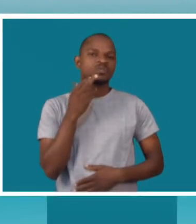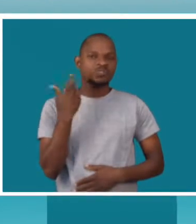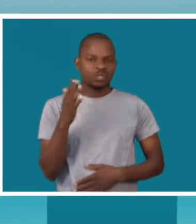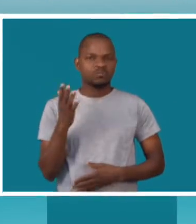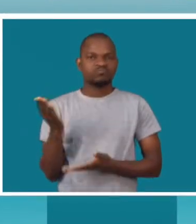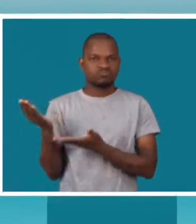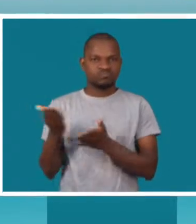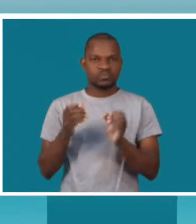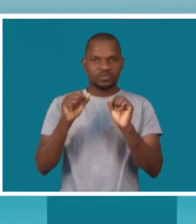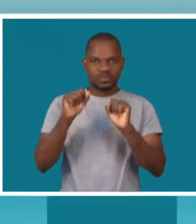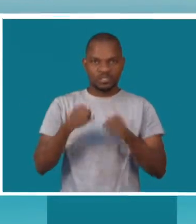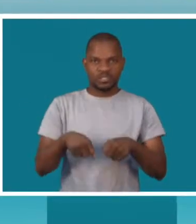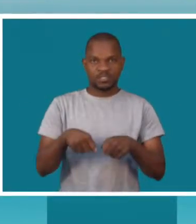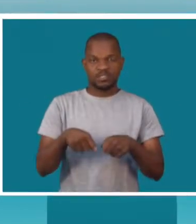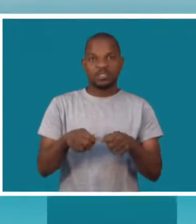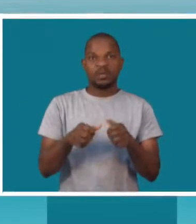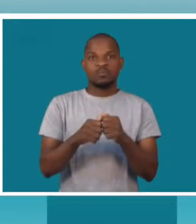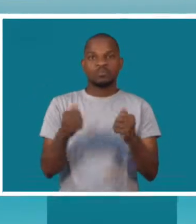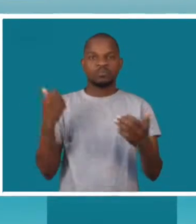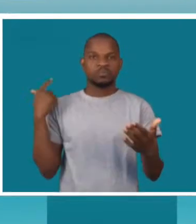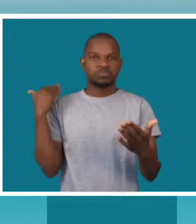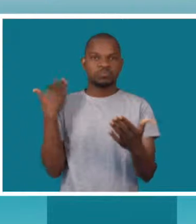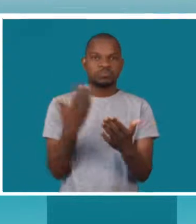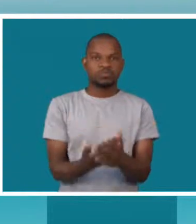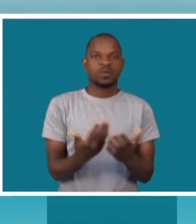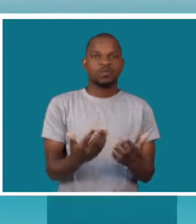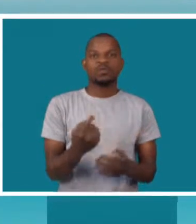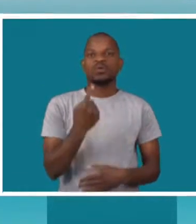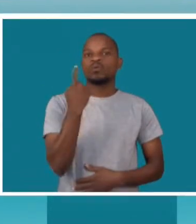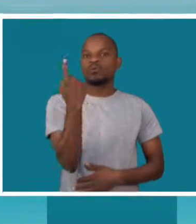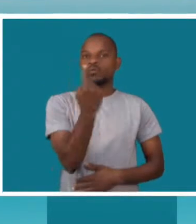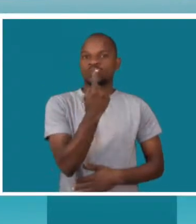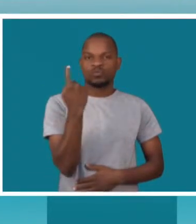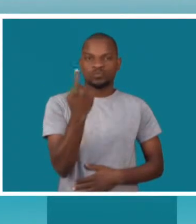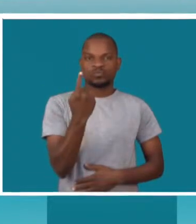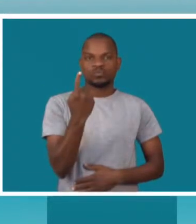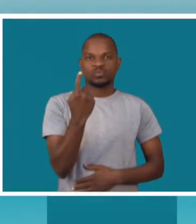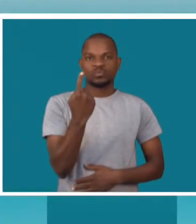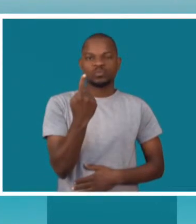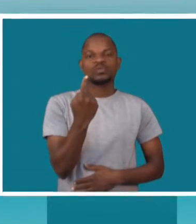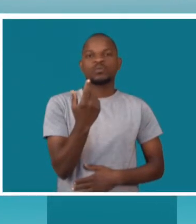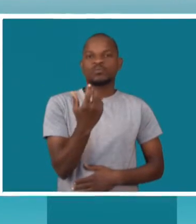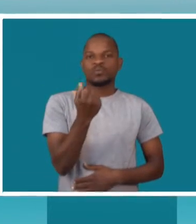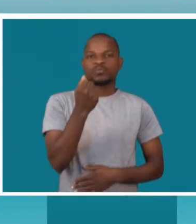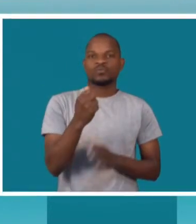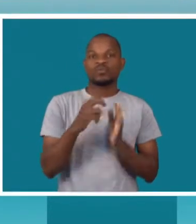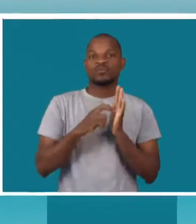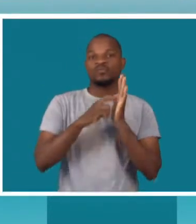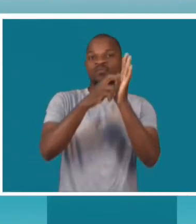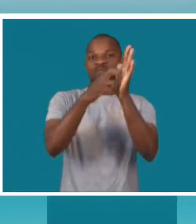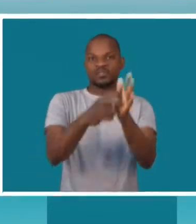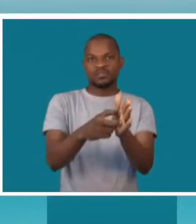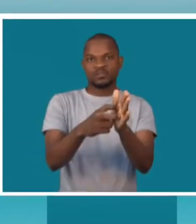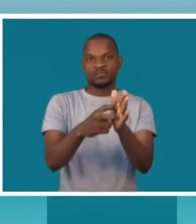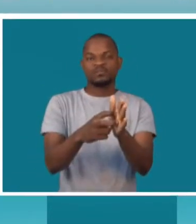mas até então sou o único que tenho as condições minimamente para poder viajar.